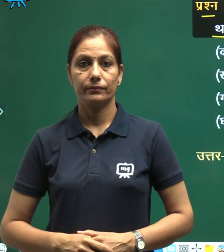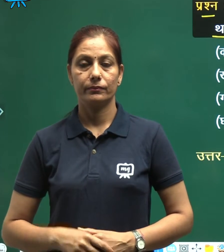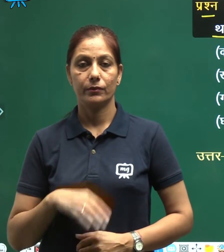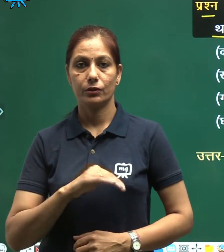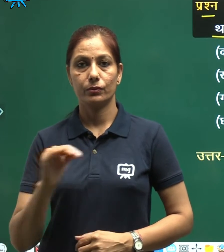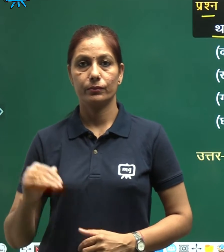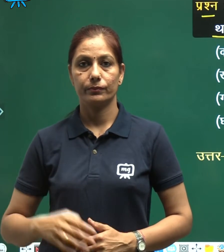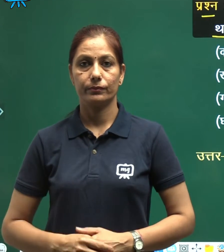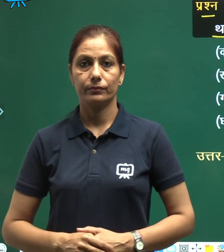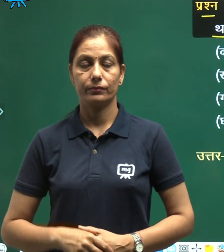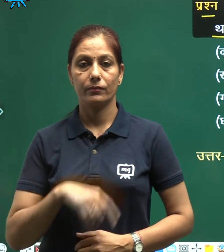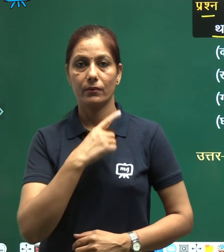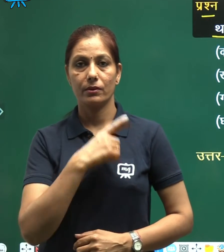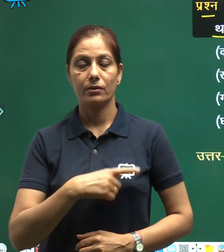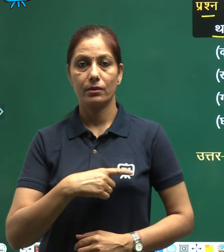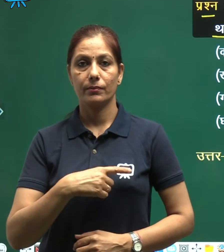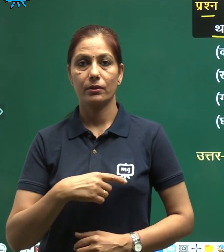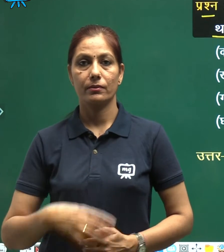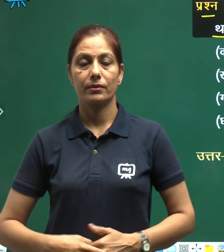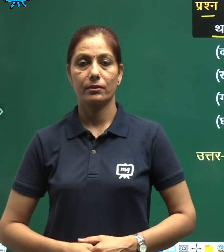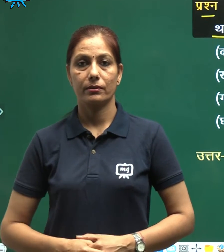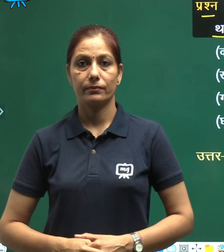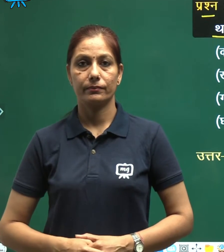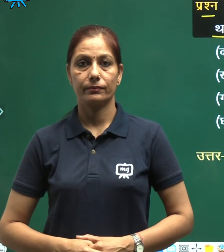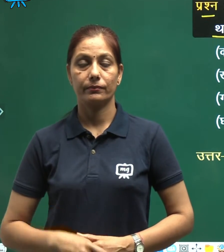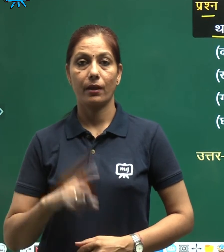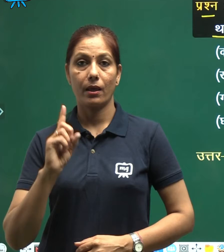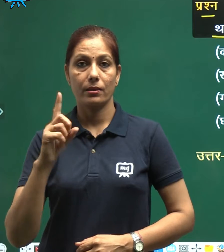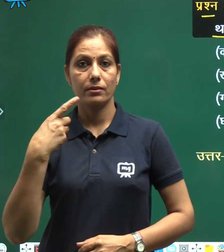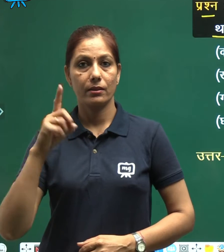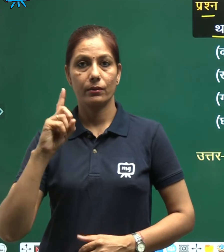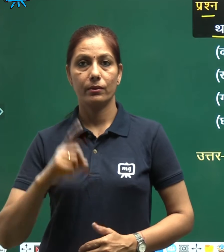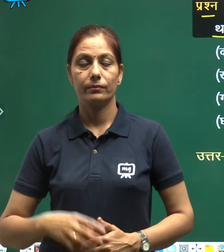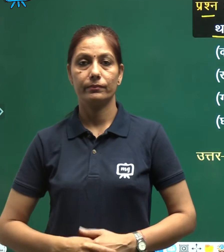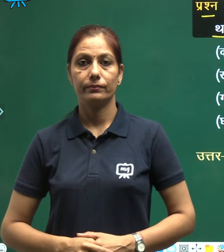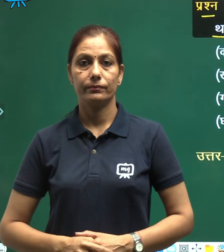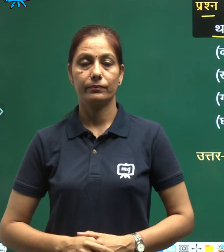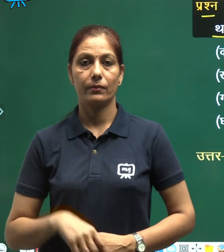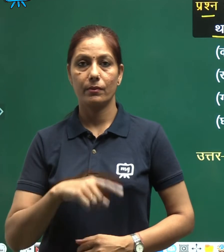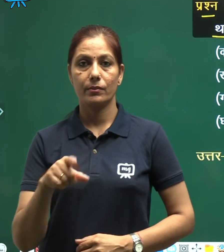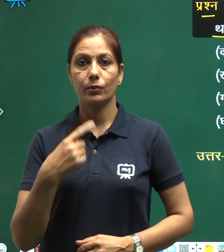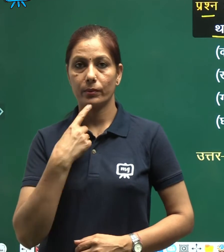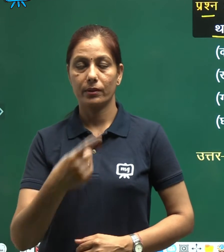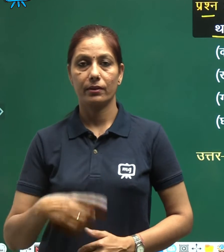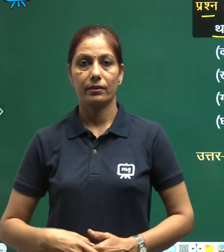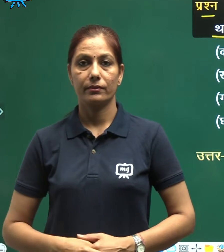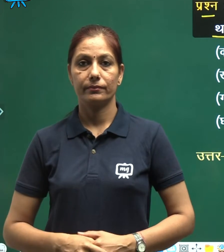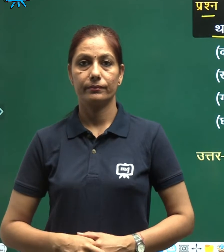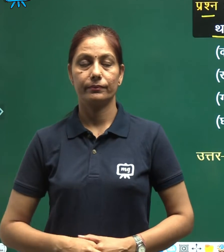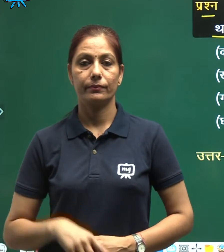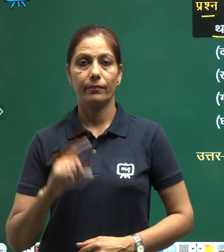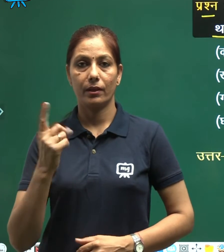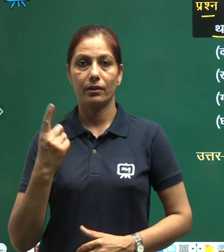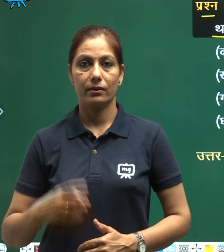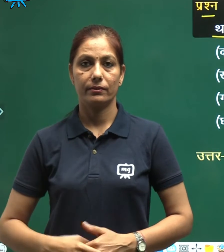बच्चों, इन 4 विकल्प में से एक सही विकल्प आपको बताना है।